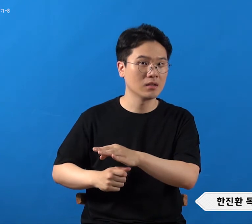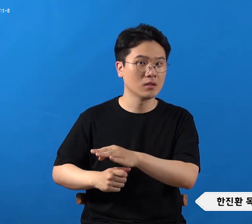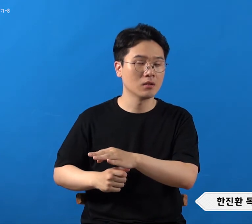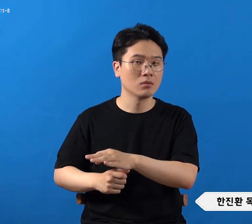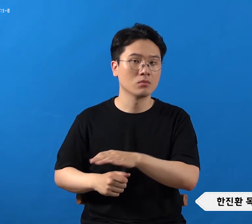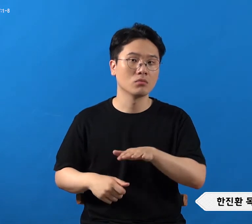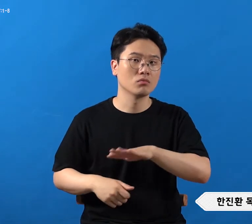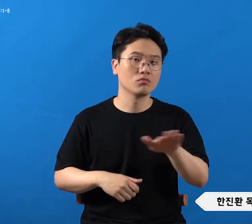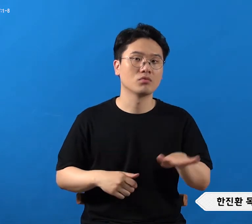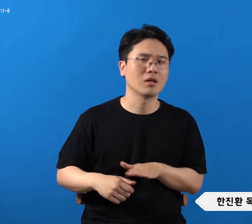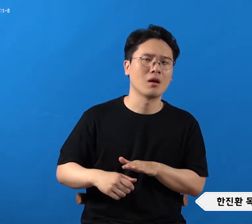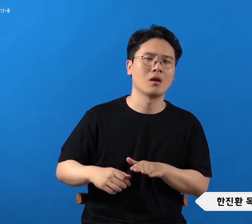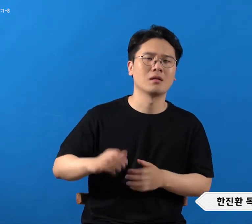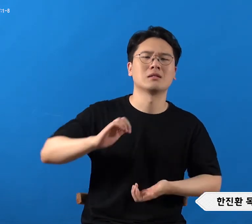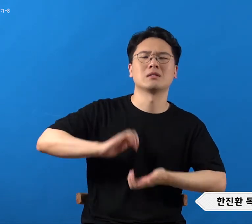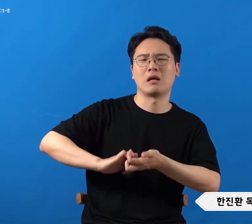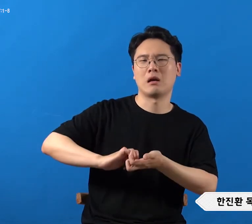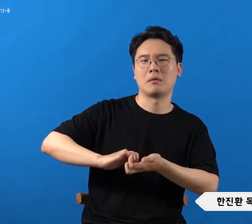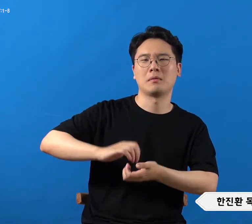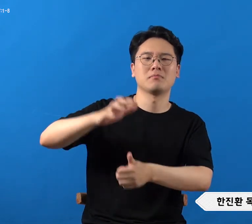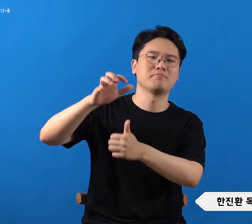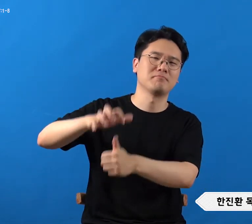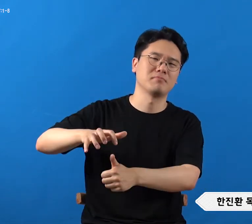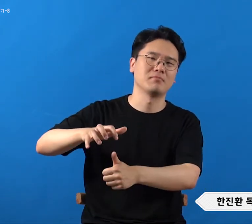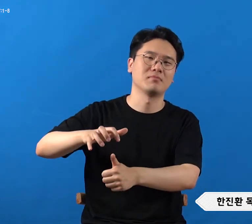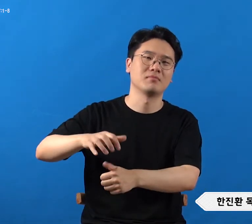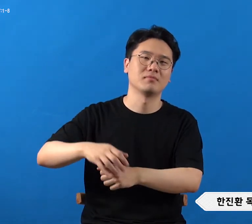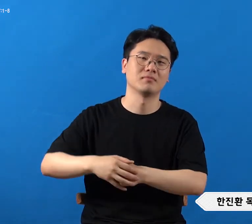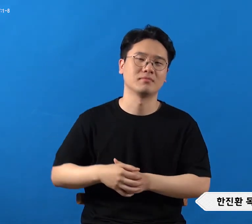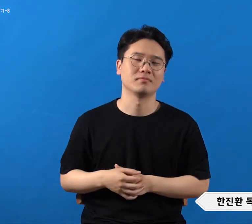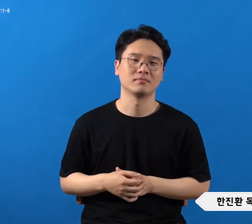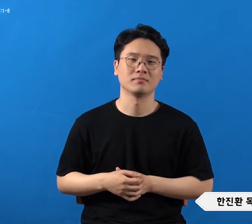우리가 제약해서 아무래도 안 되겠지요.